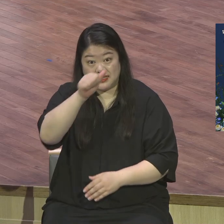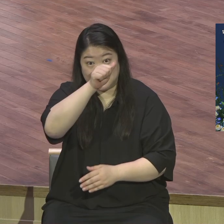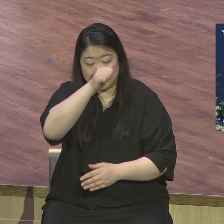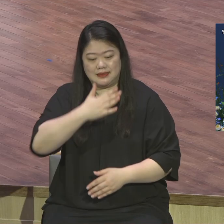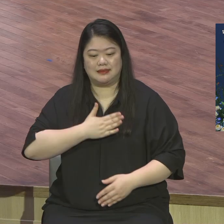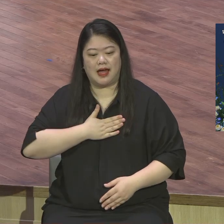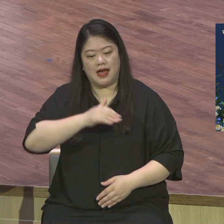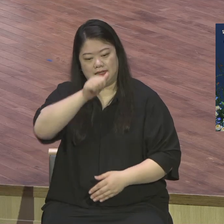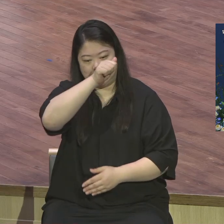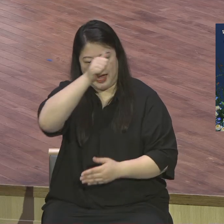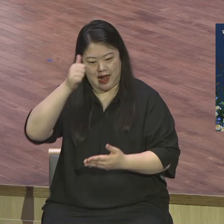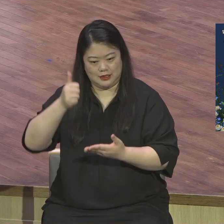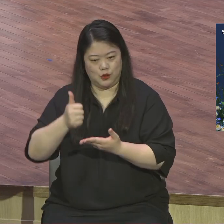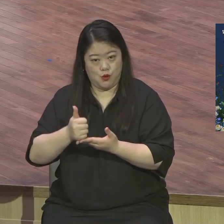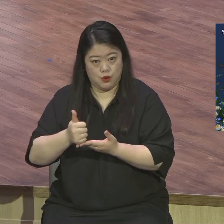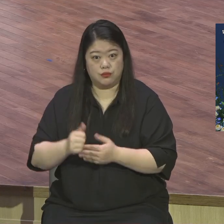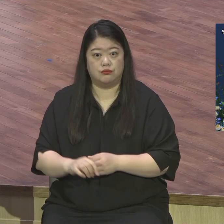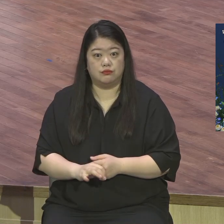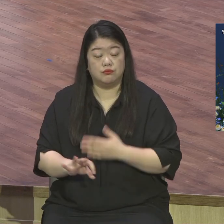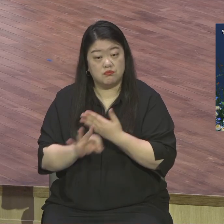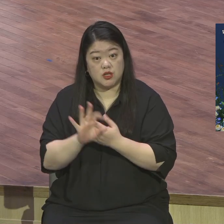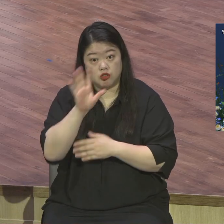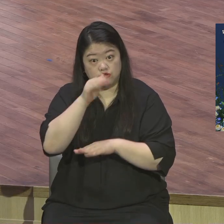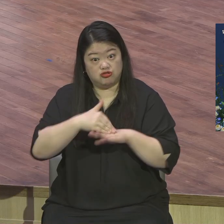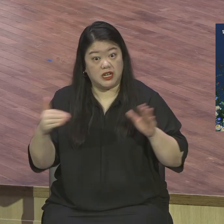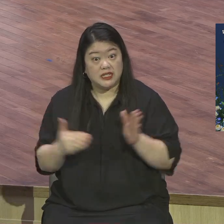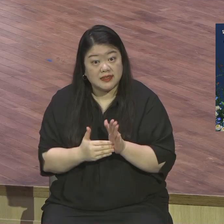장로 딱 안수 받고 훈련 안 받아도 되냐고요.